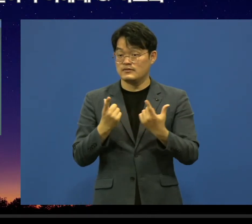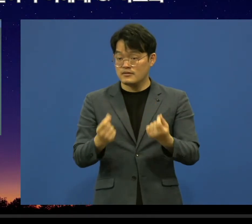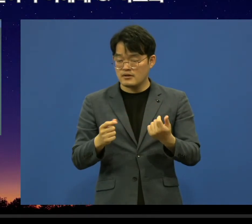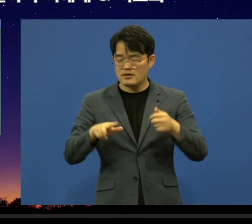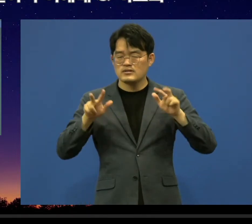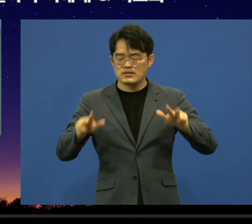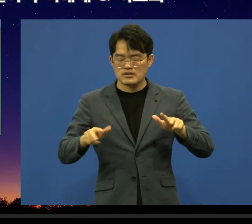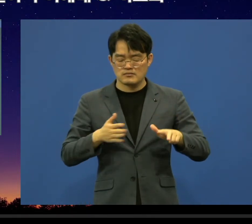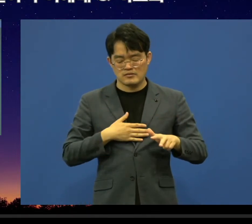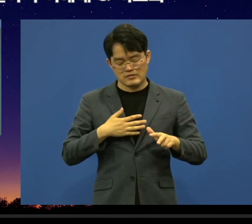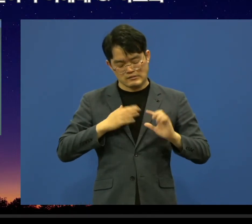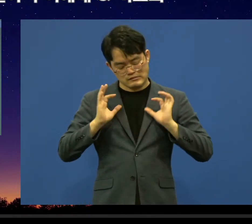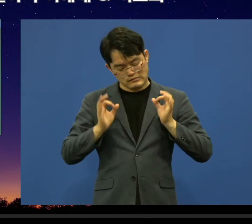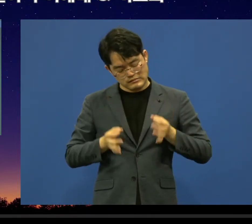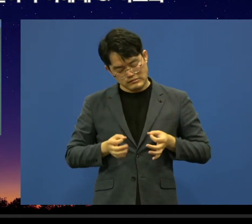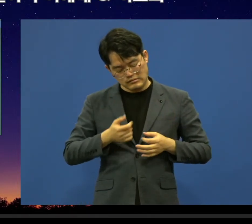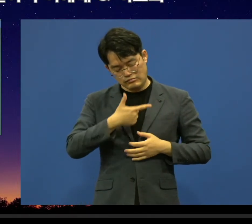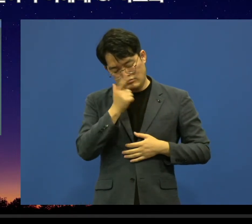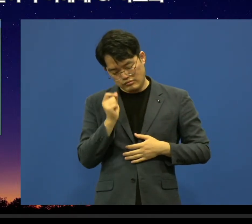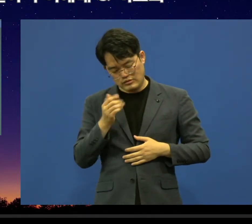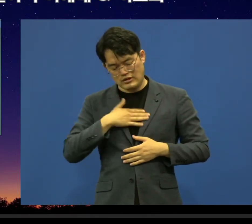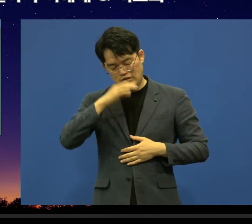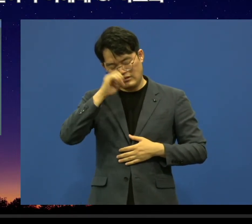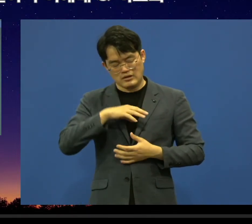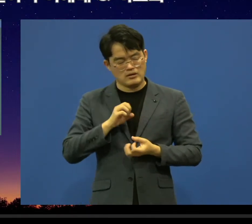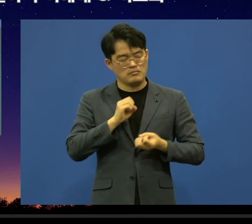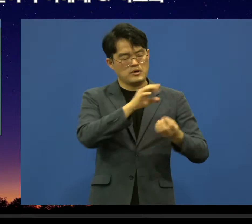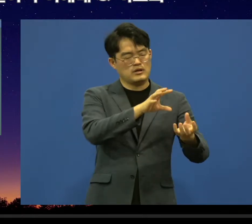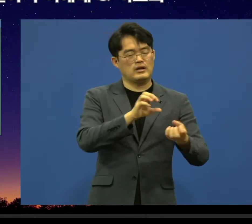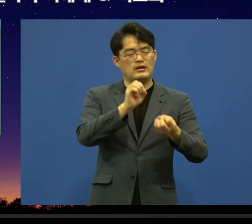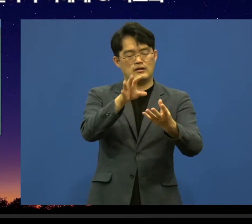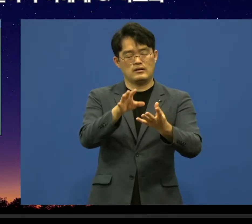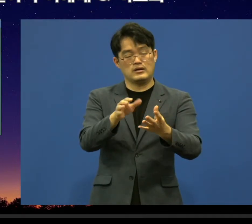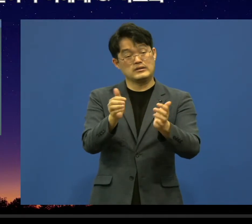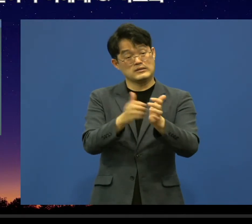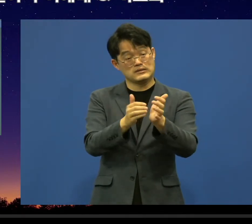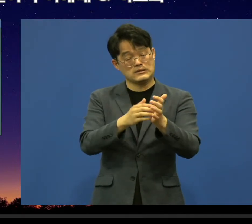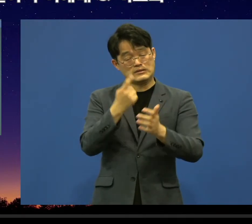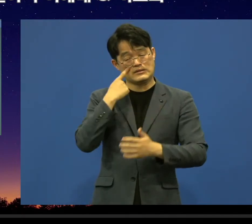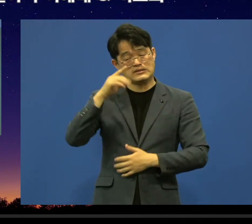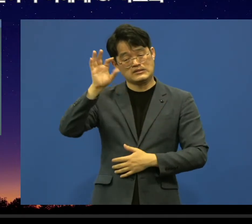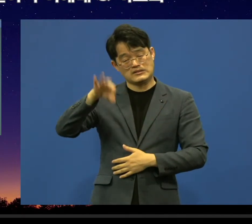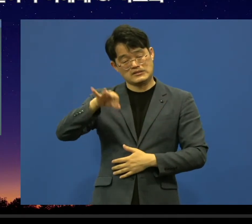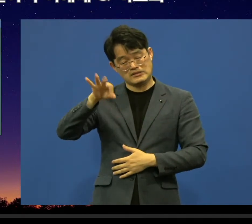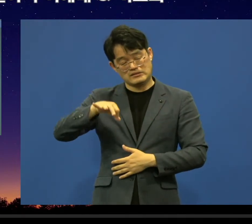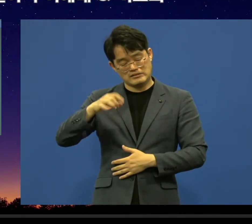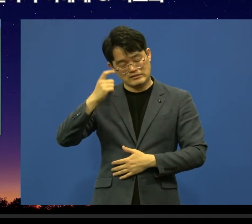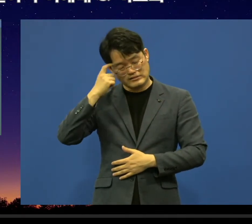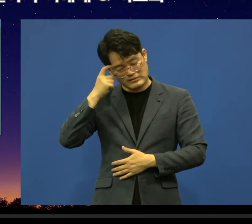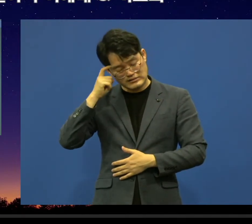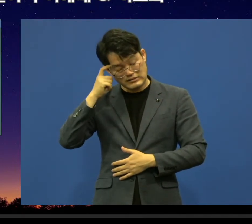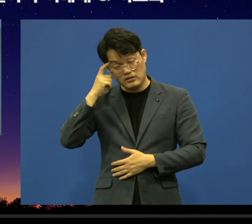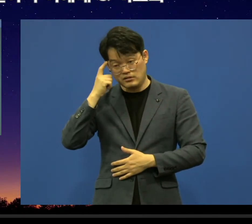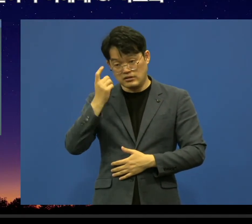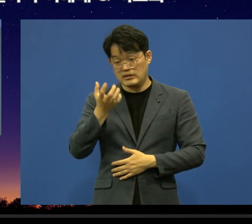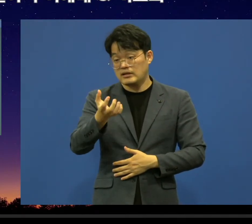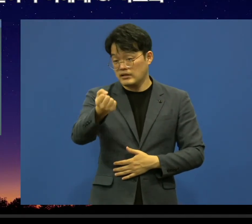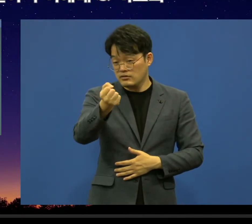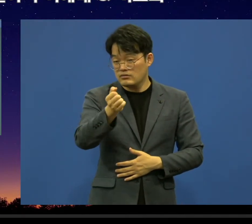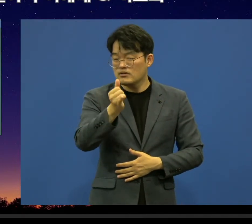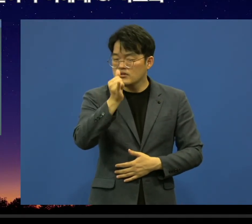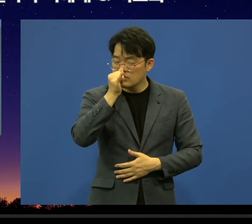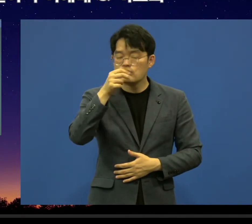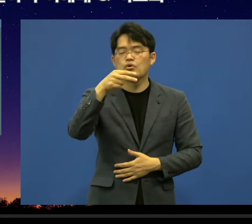부족해 보이고 그냥 배달부 정도밖에 느껴지지 않고 내가 이것을 위해 이 땅에 존재하는가, 여러분 그런 생각이 든다